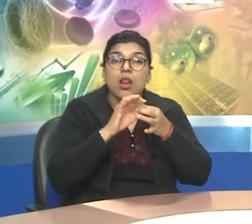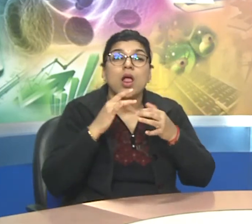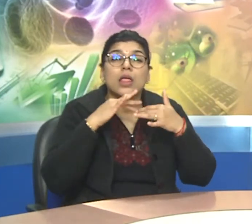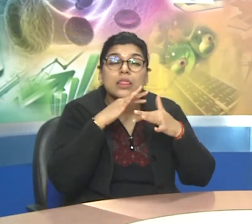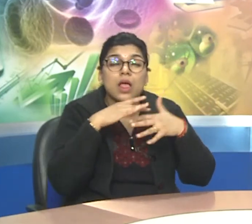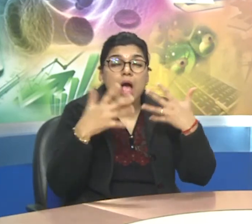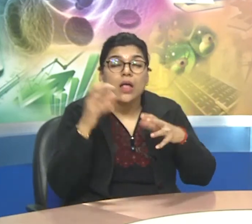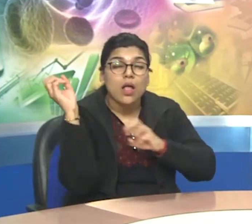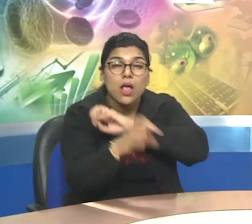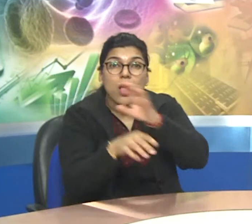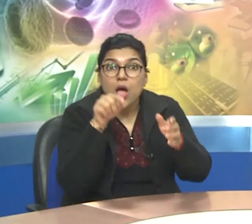metal,